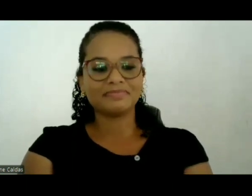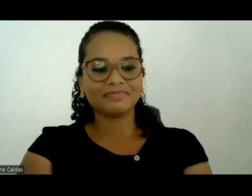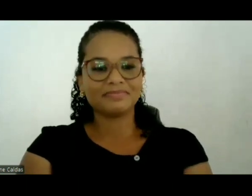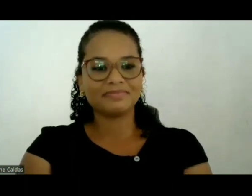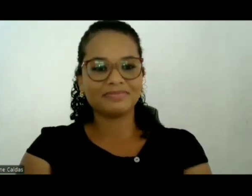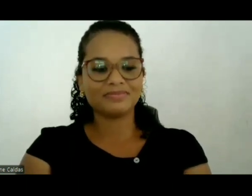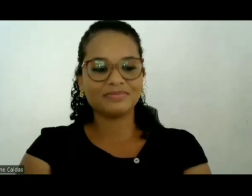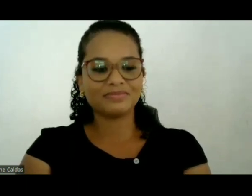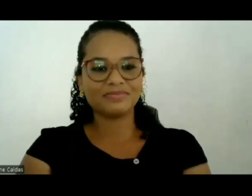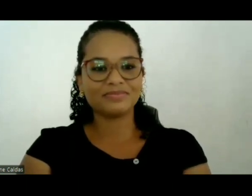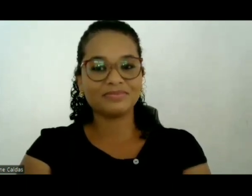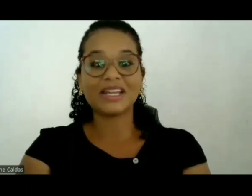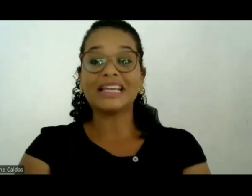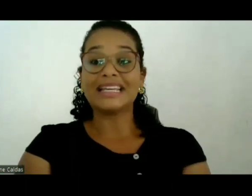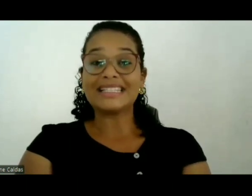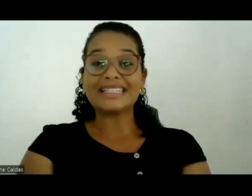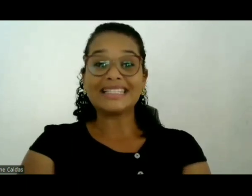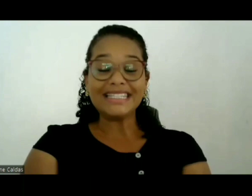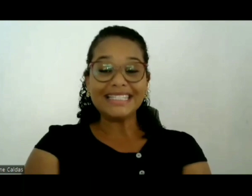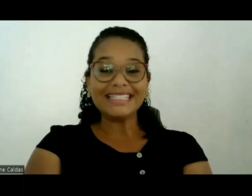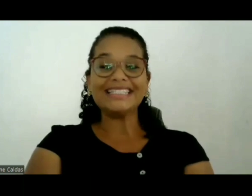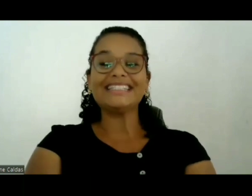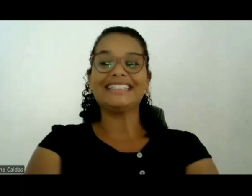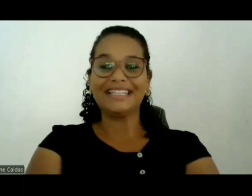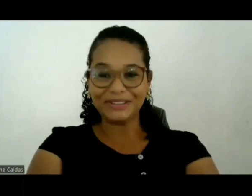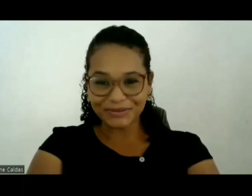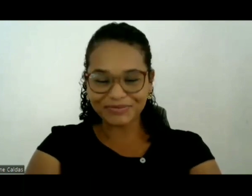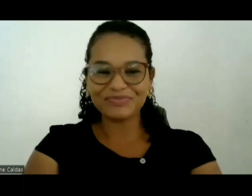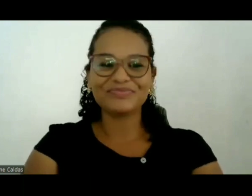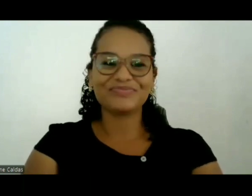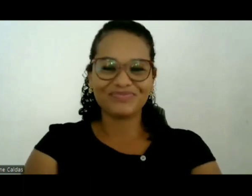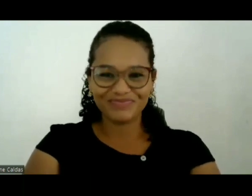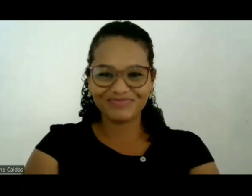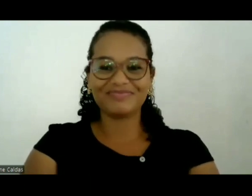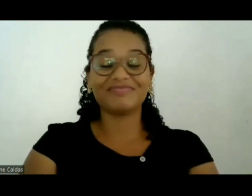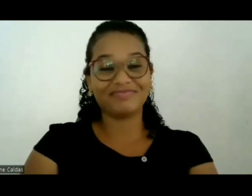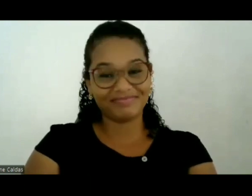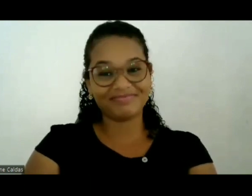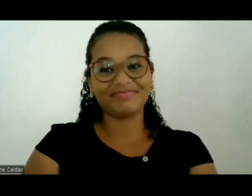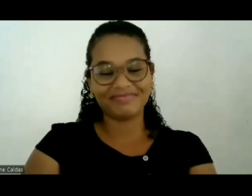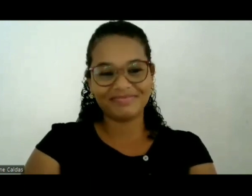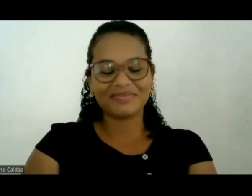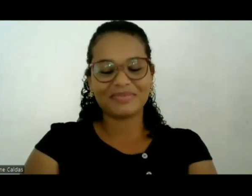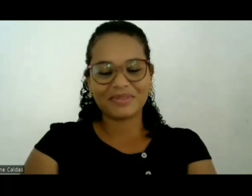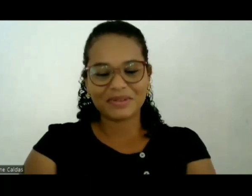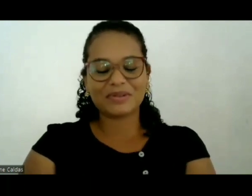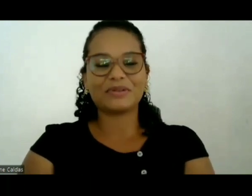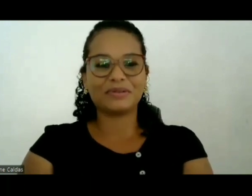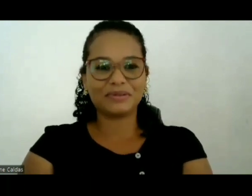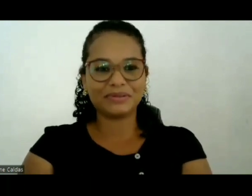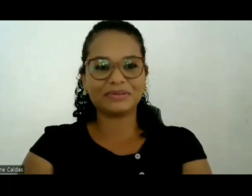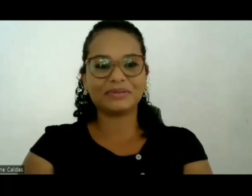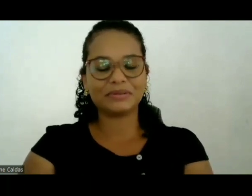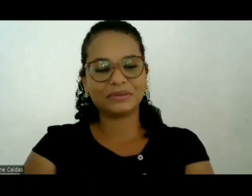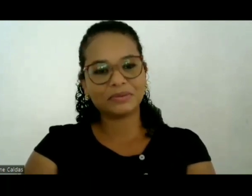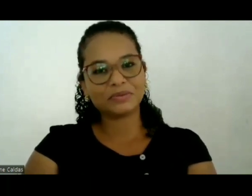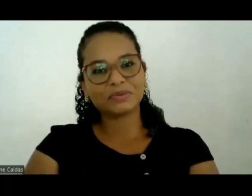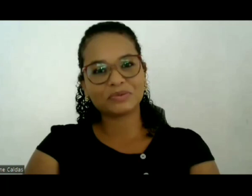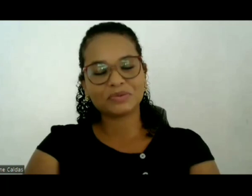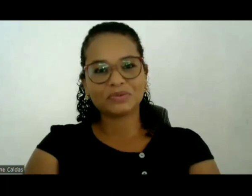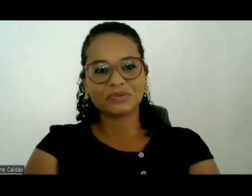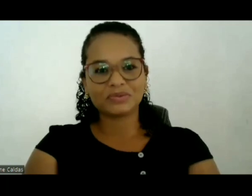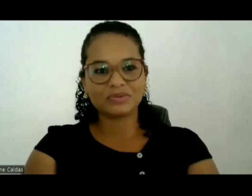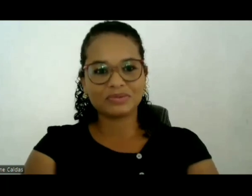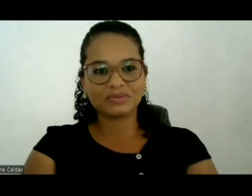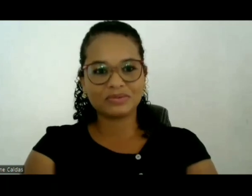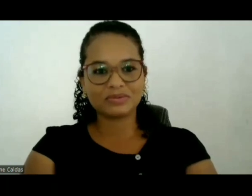famoso caso também da tangerina, né? Que em alguns lugares é chamado de bergamota, né? Pois é. E para você que está acompanhando a